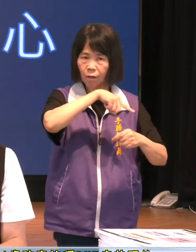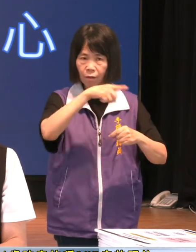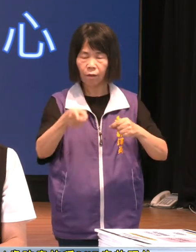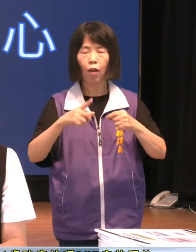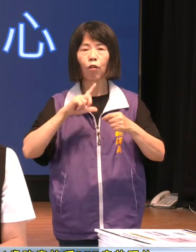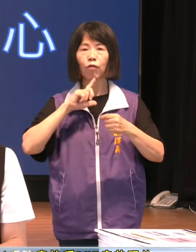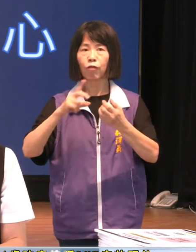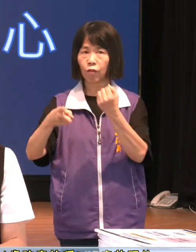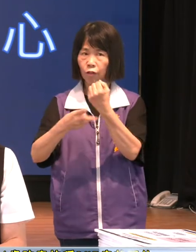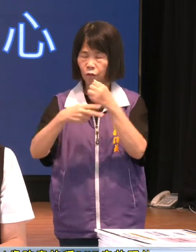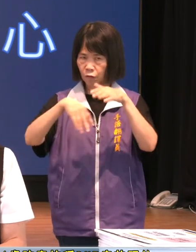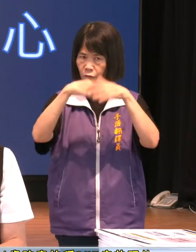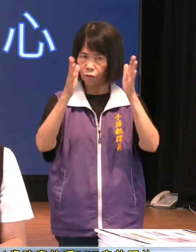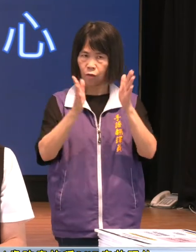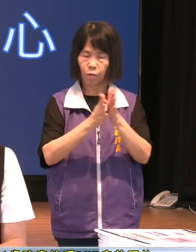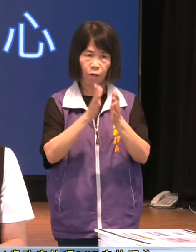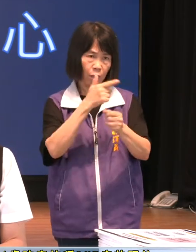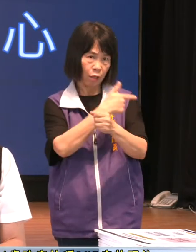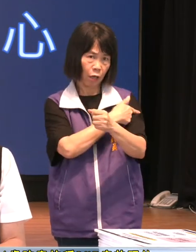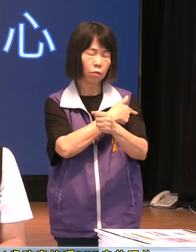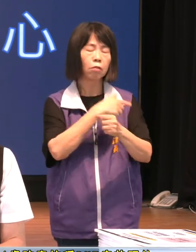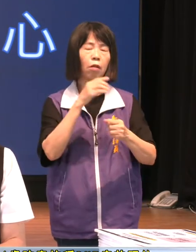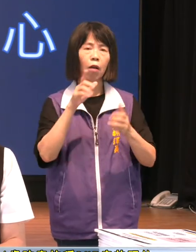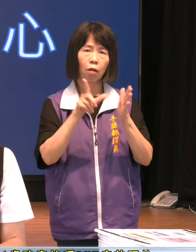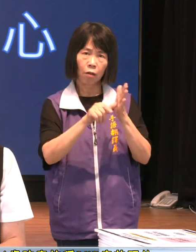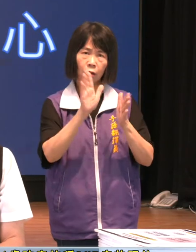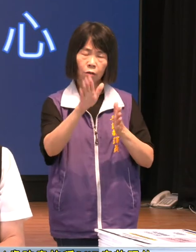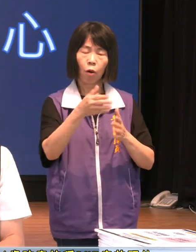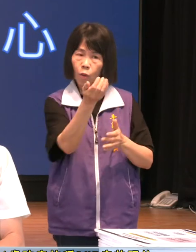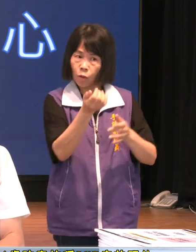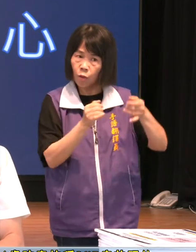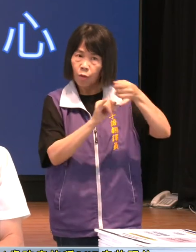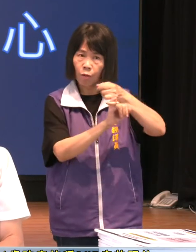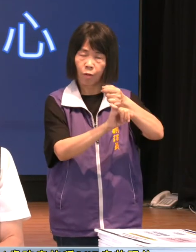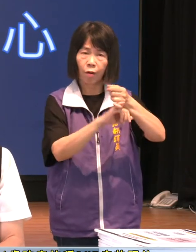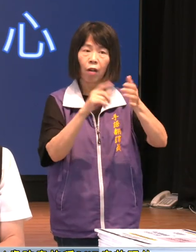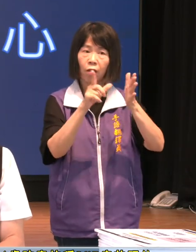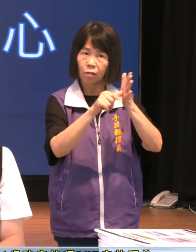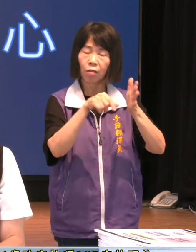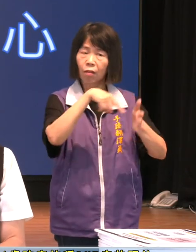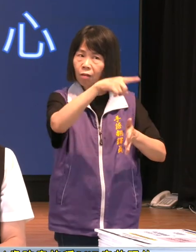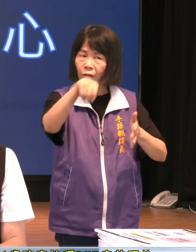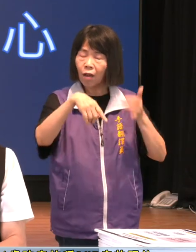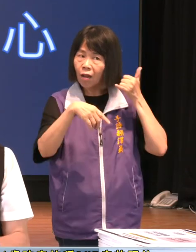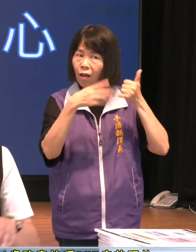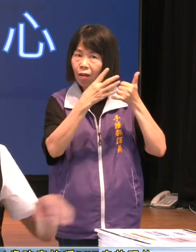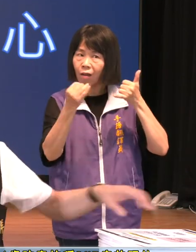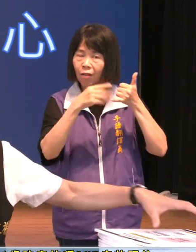乡那都有接种时间，预约电话也在上面让我们乡亲可以了解。